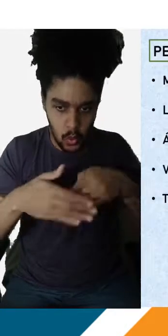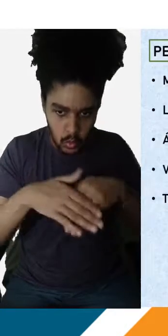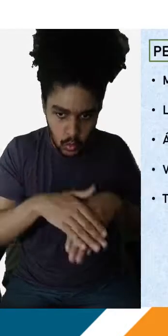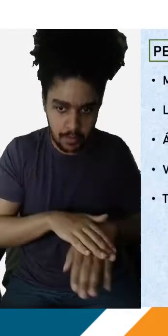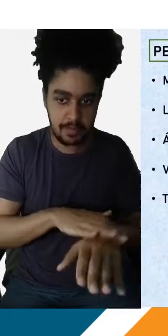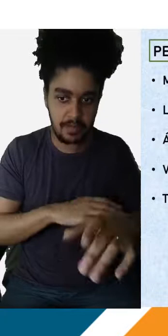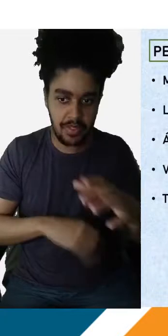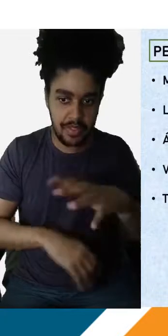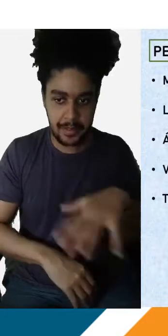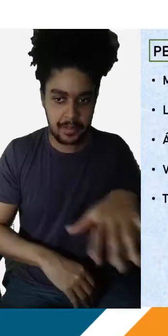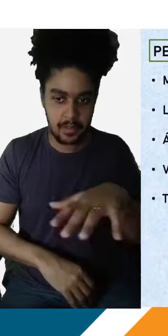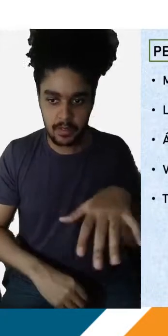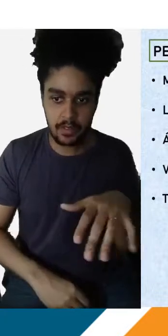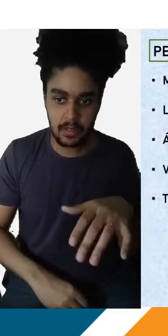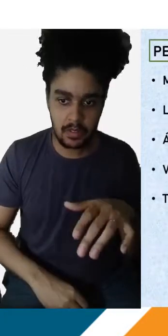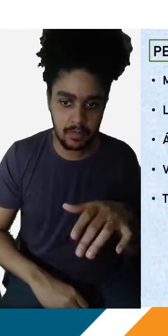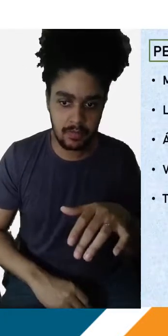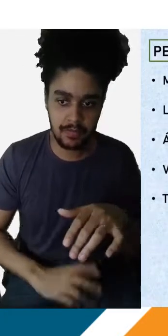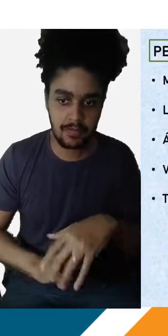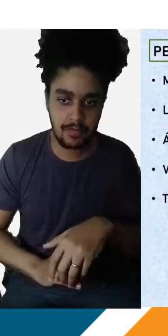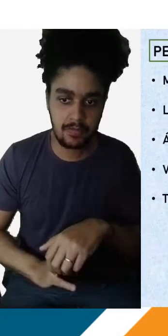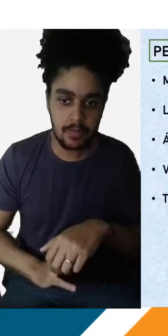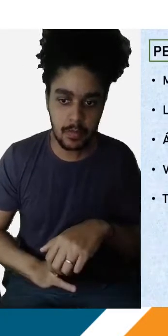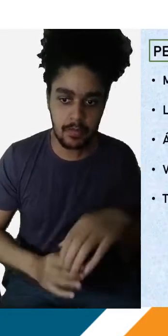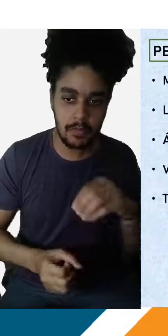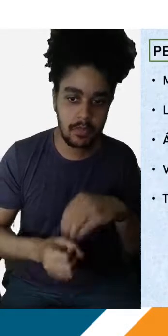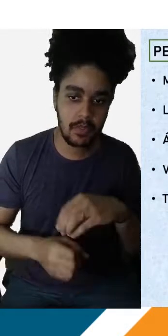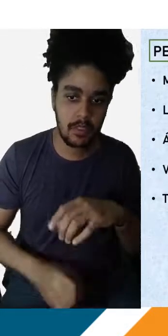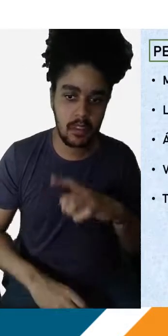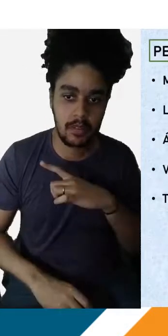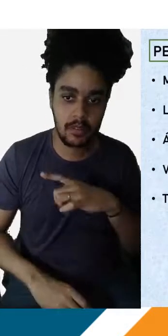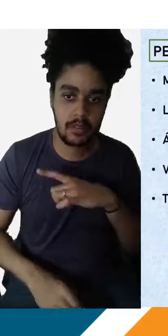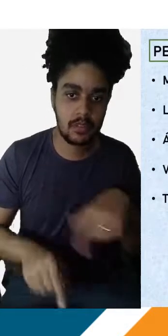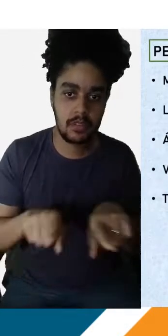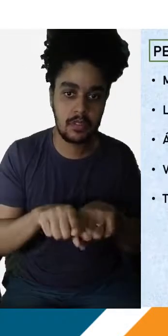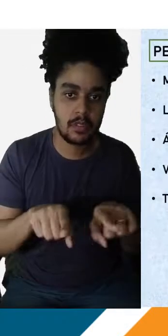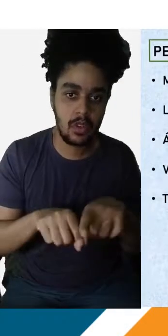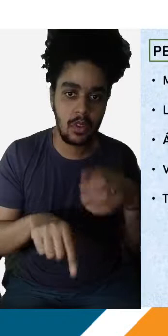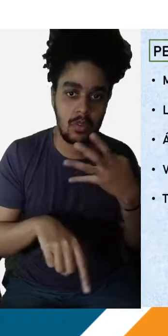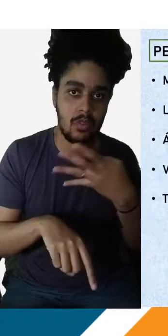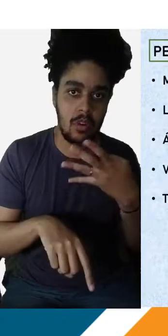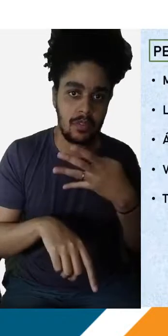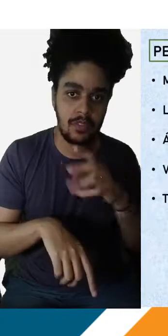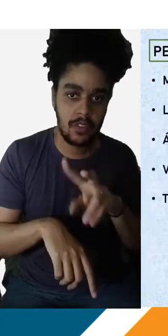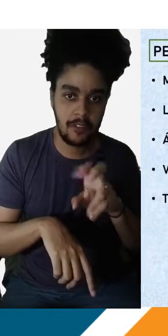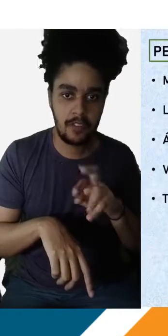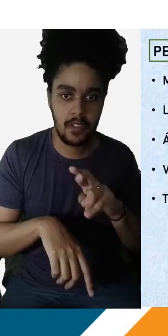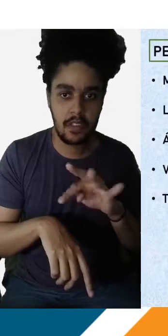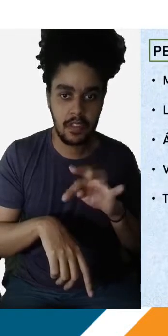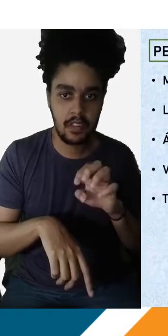onde o corpo d'água está armazenada. Nós temos o número 4, a vertente,